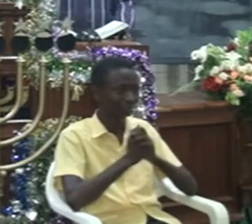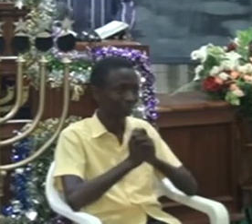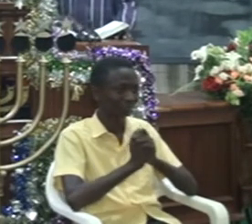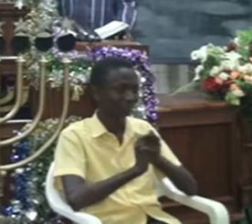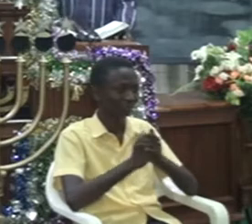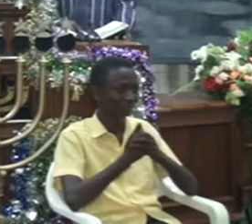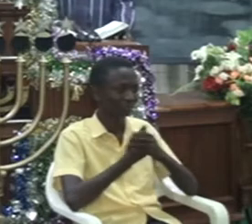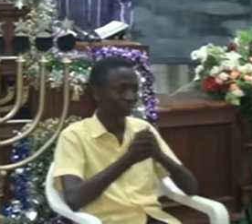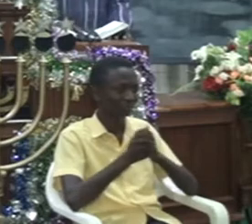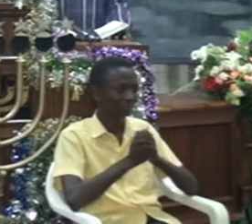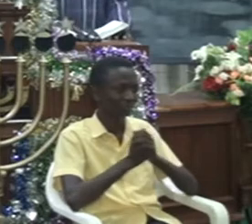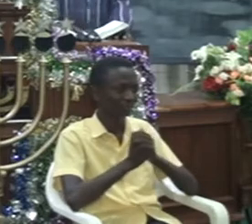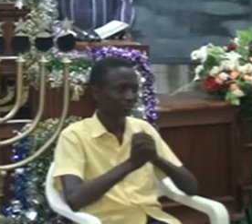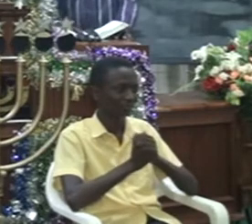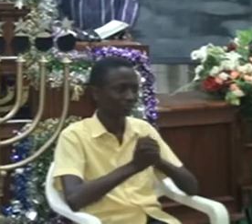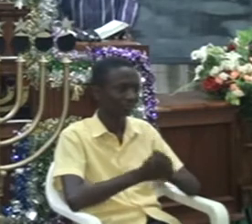wako.